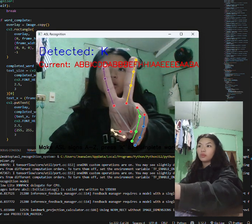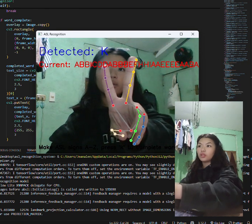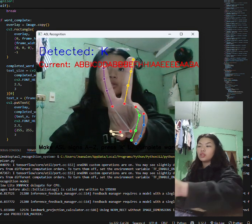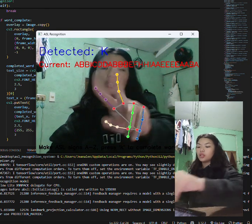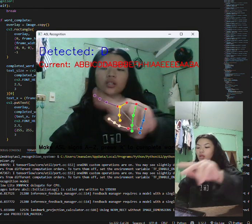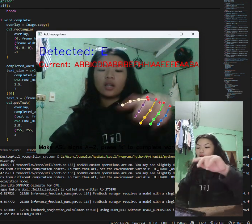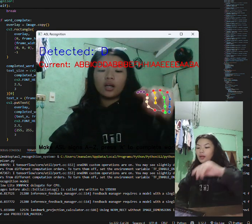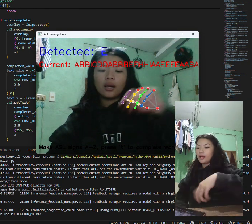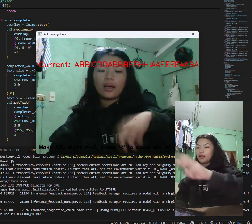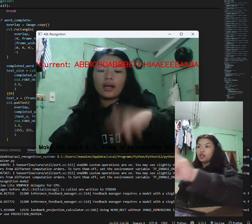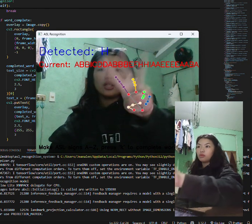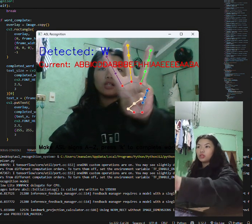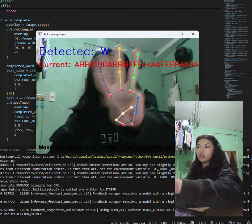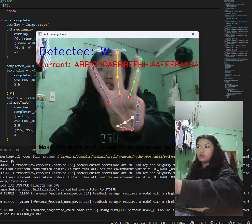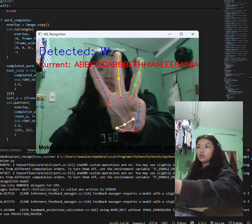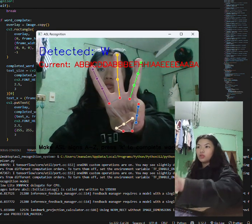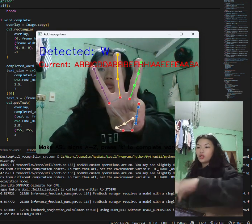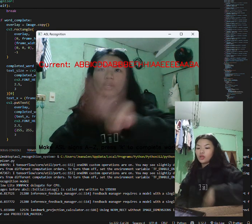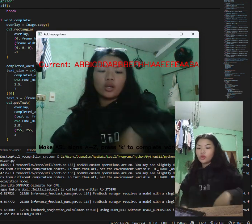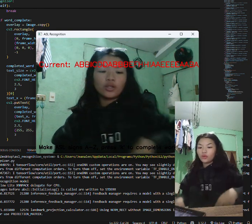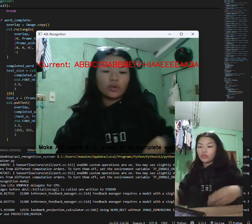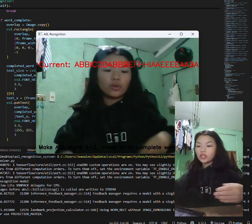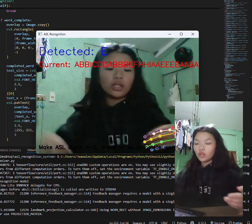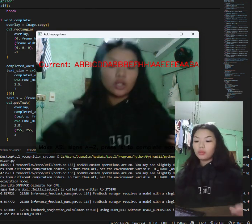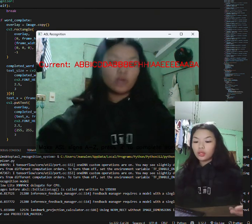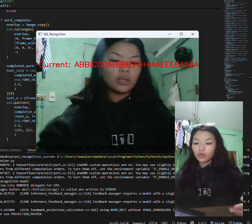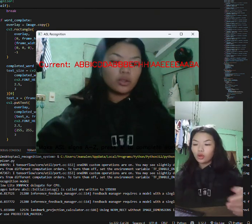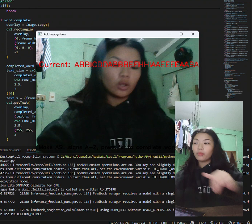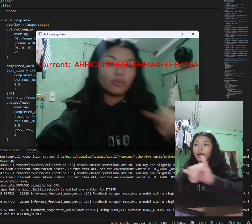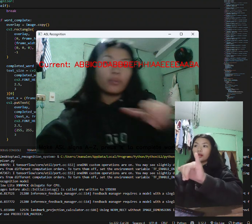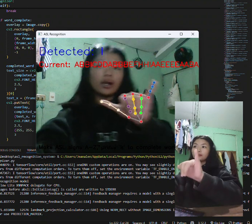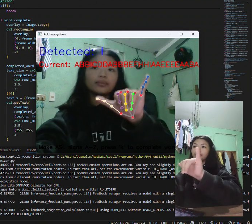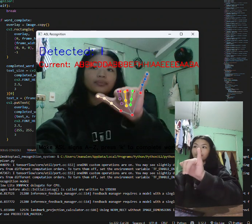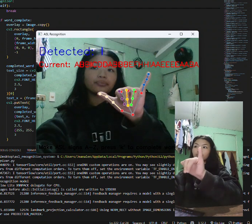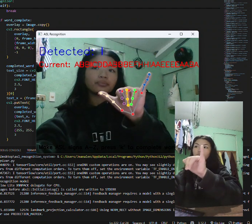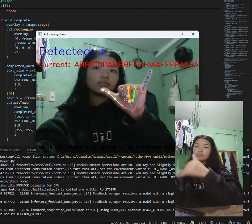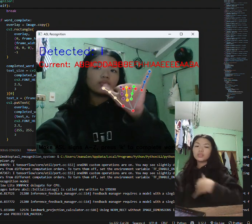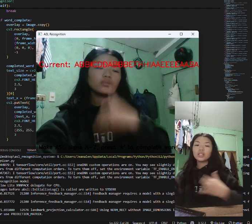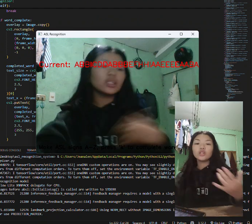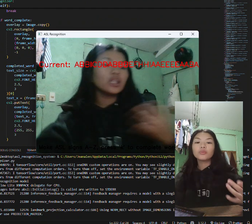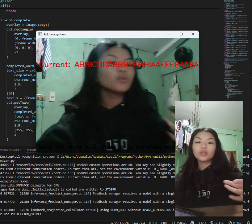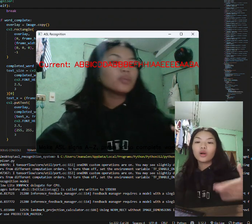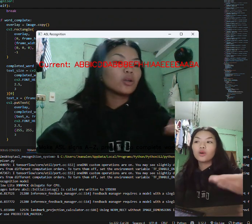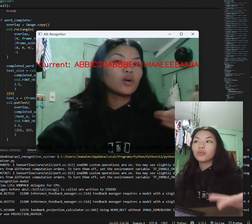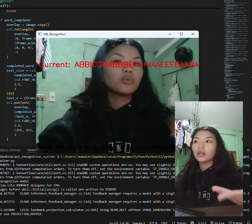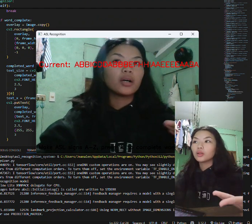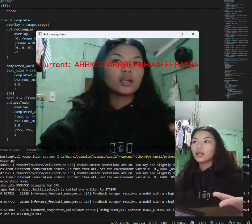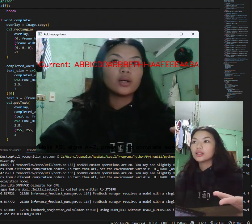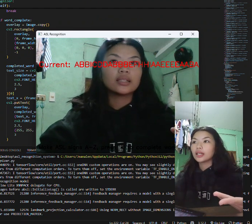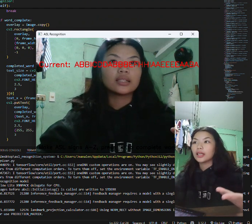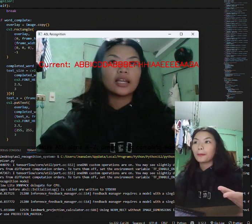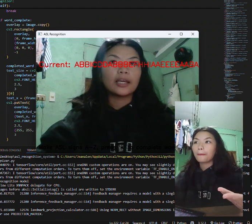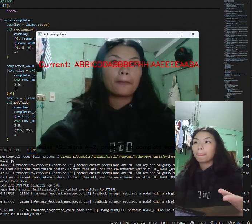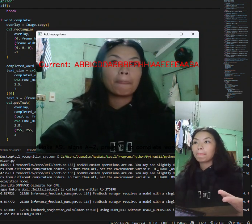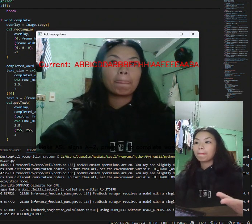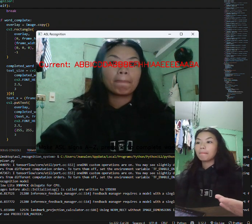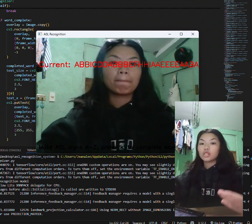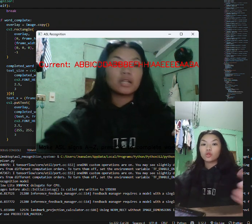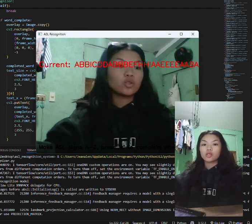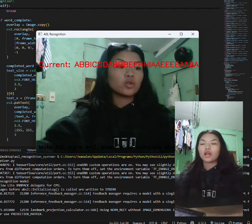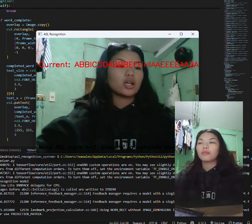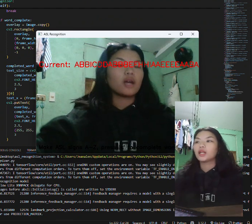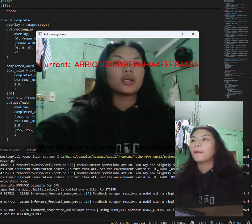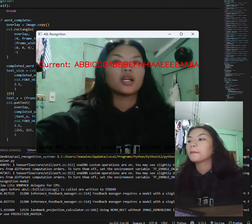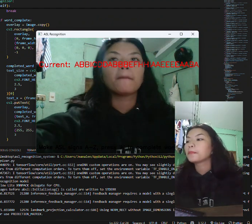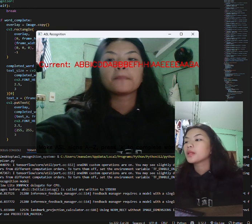doldora na pod, and W, so, dili siya kompleto na kung dili kompleto akong kay, next